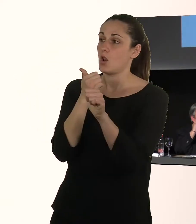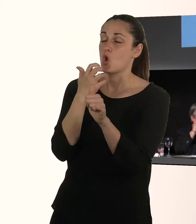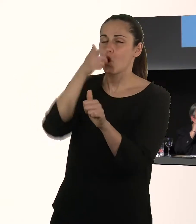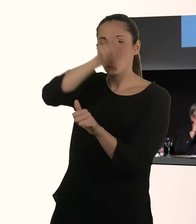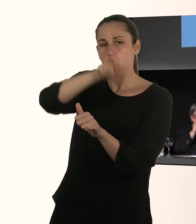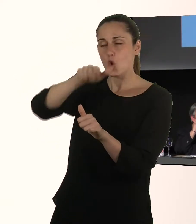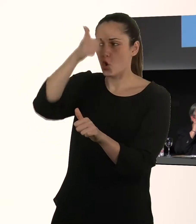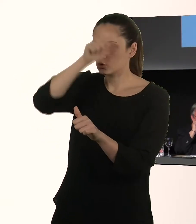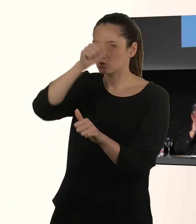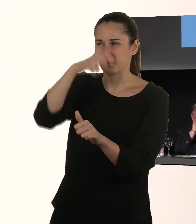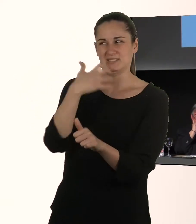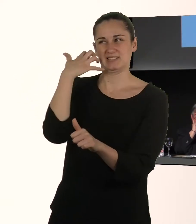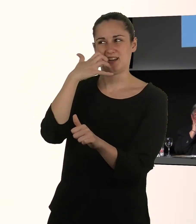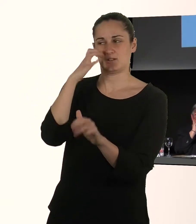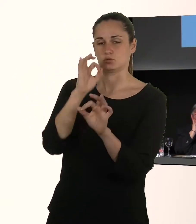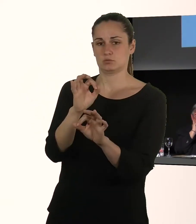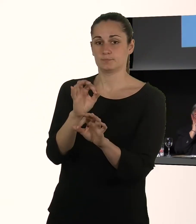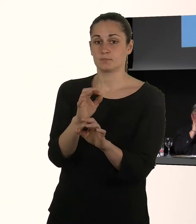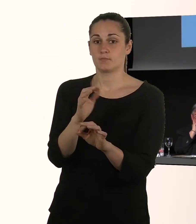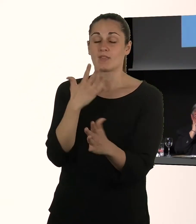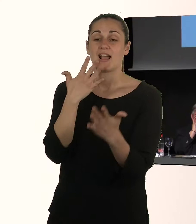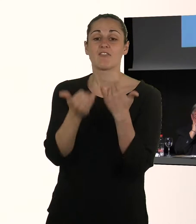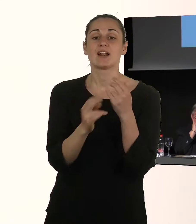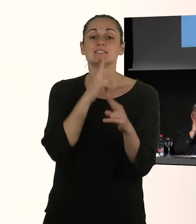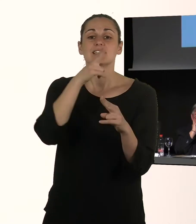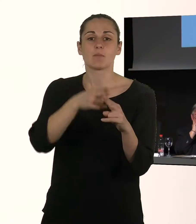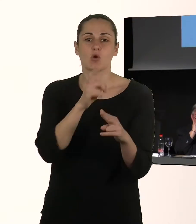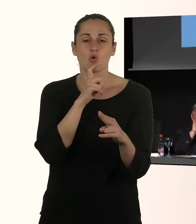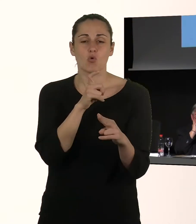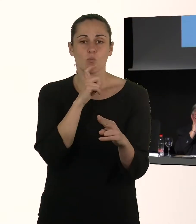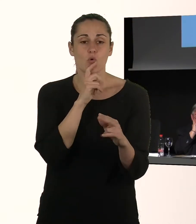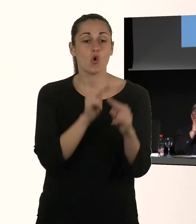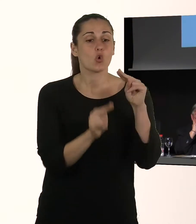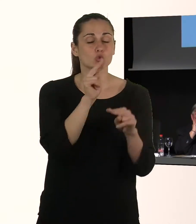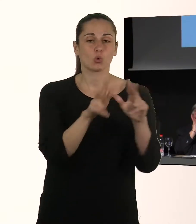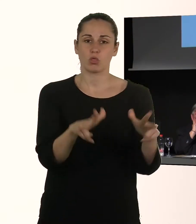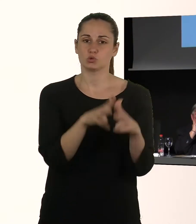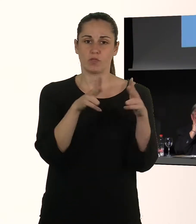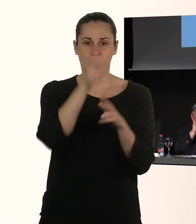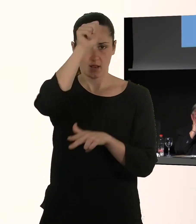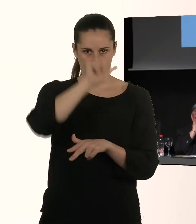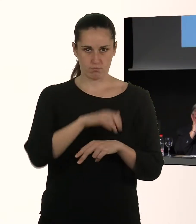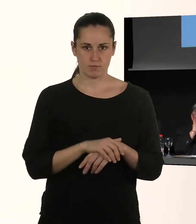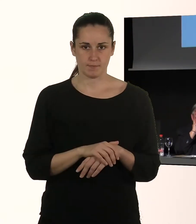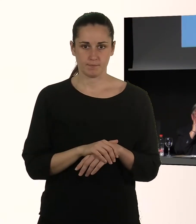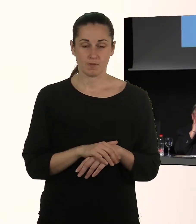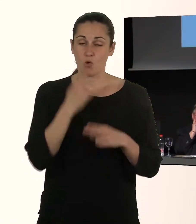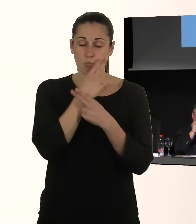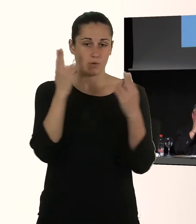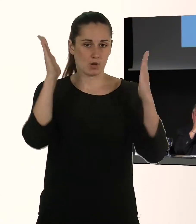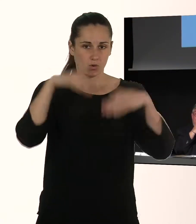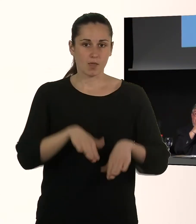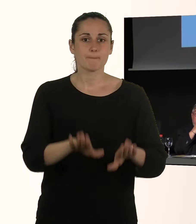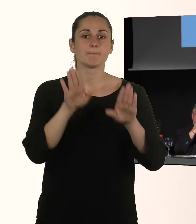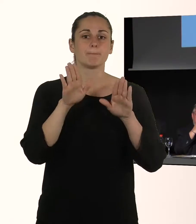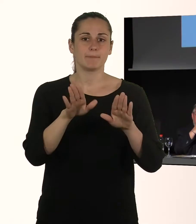Al final, aquella tesis se llamó Sobre la construcción social del varón, no está publicada, pero sí que ha ido apareciendo